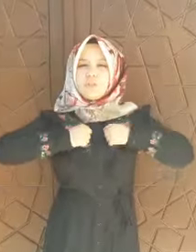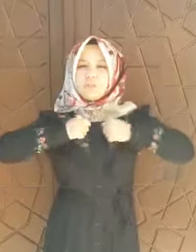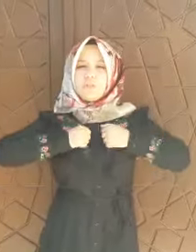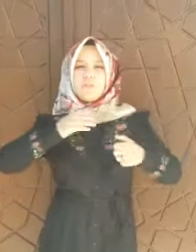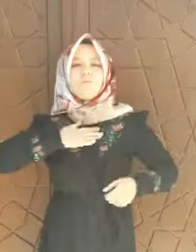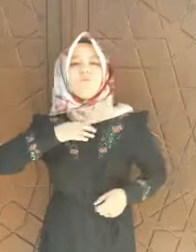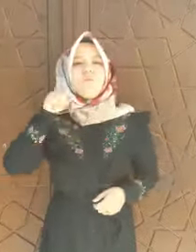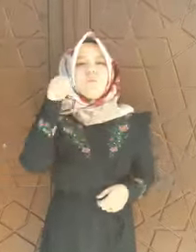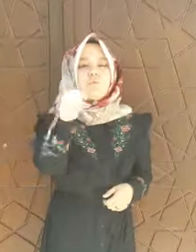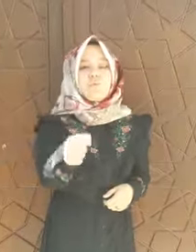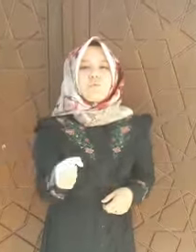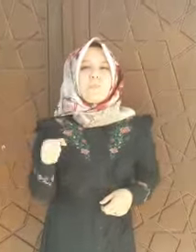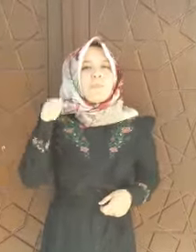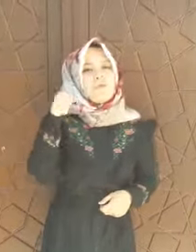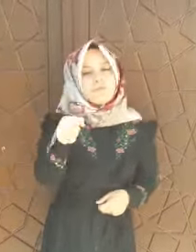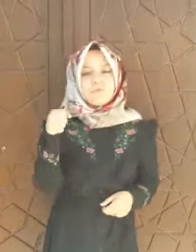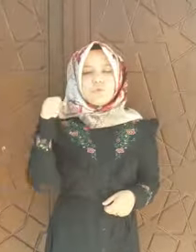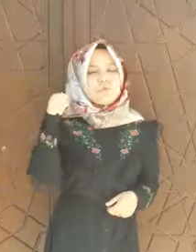yiğidim vur.